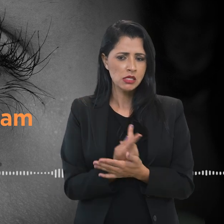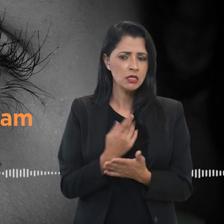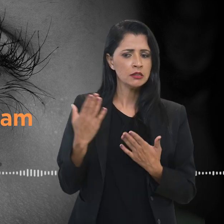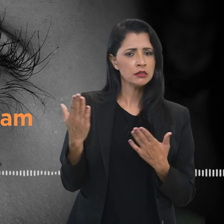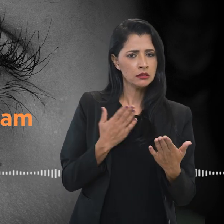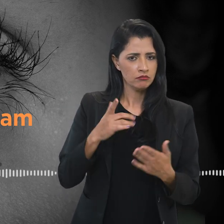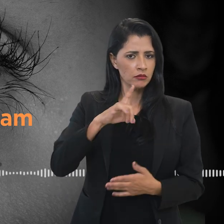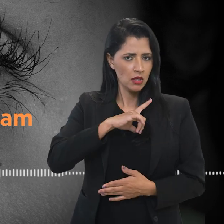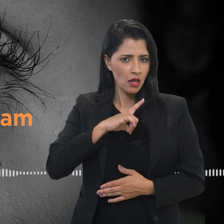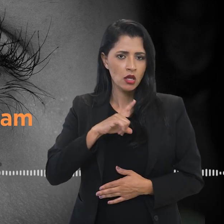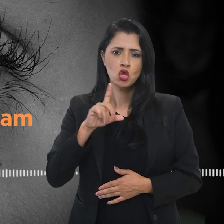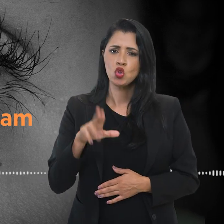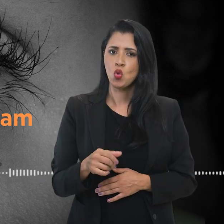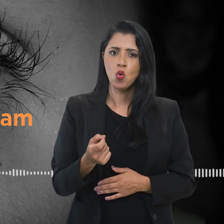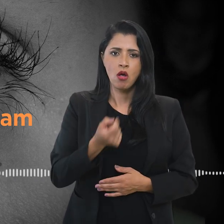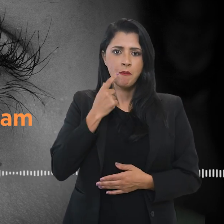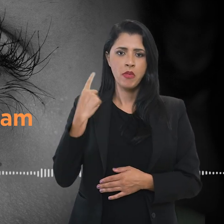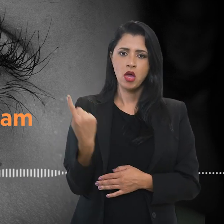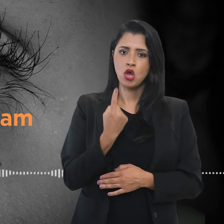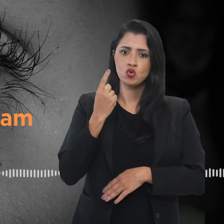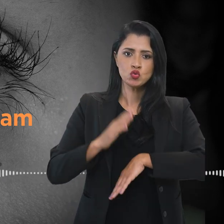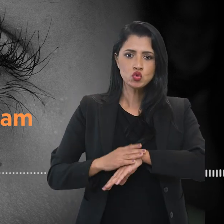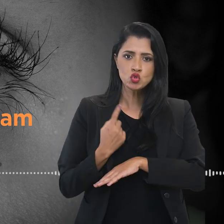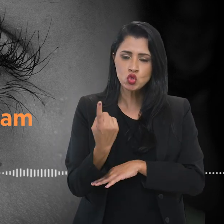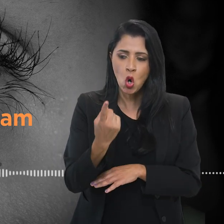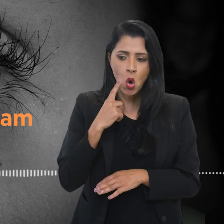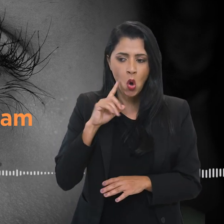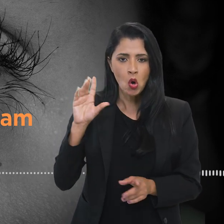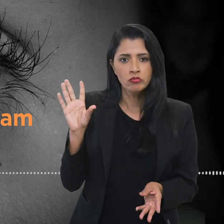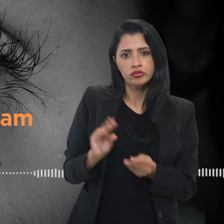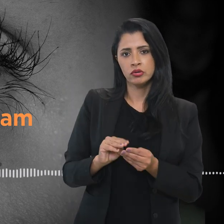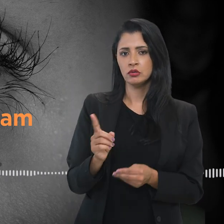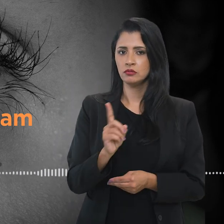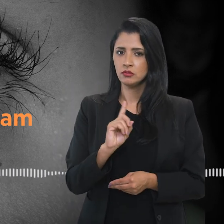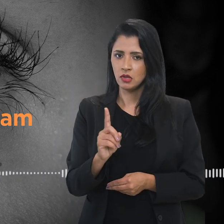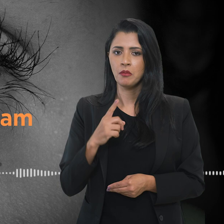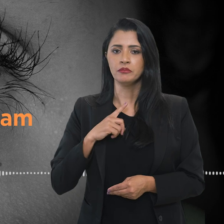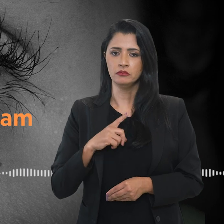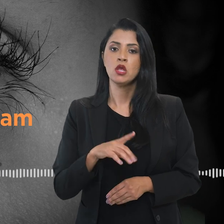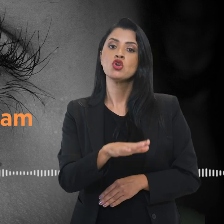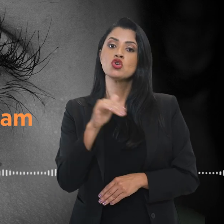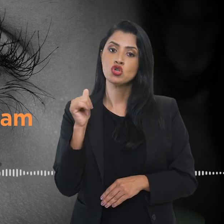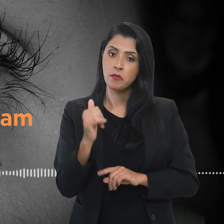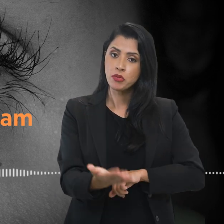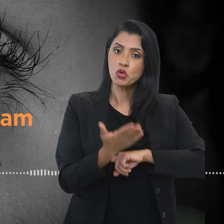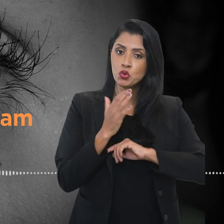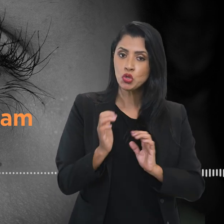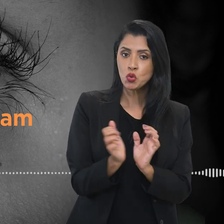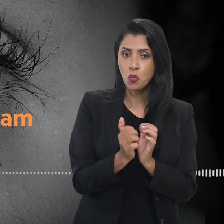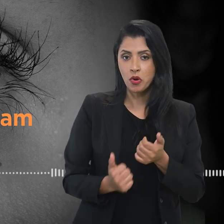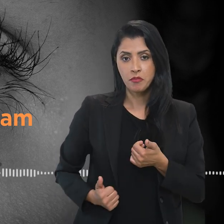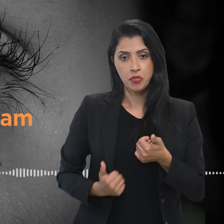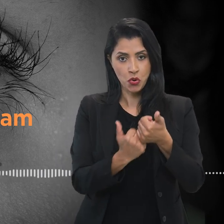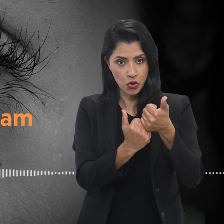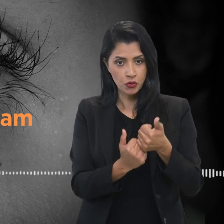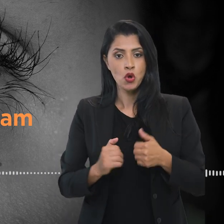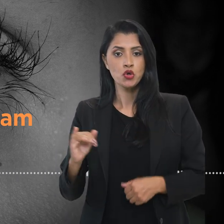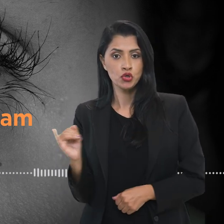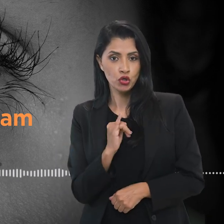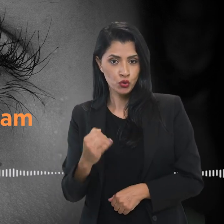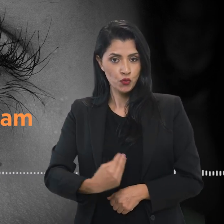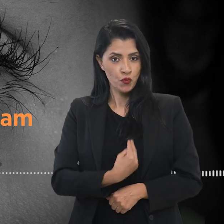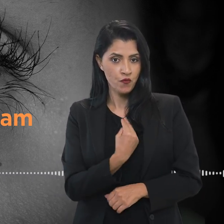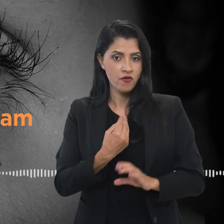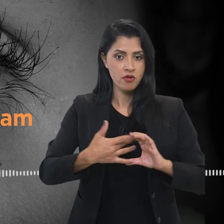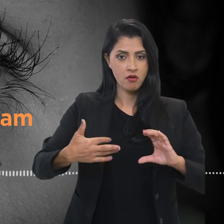qualquer suspeita, nunca se automedique ou tire conclusões precipitadas. Conte com a ajuda de grupos de apoio. O Instituto